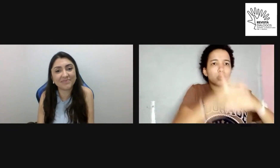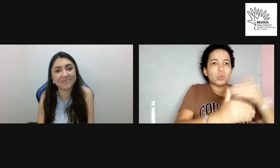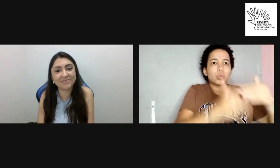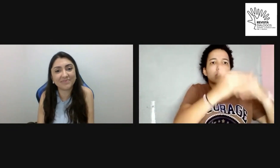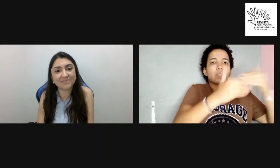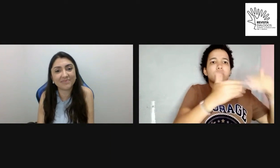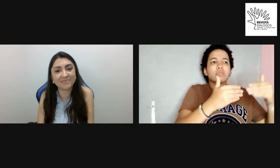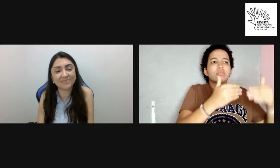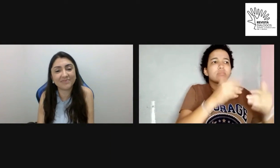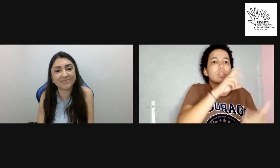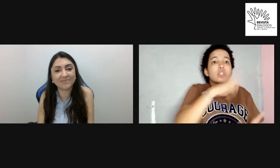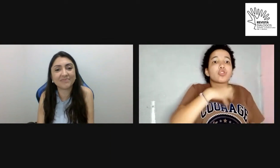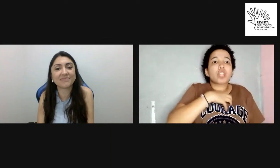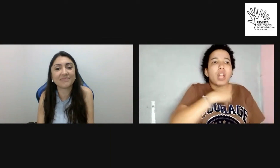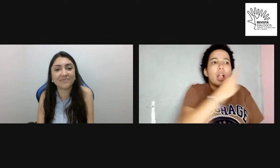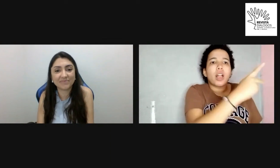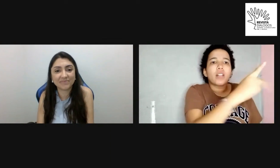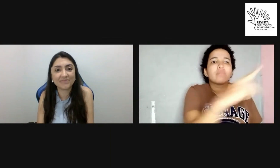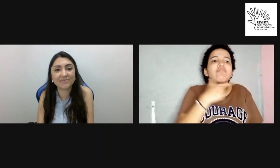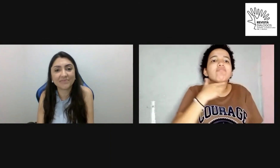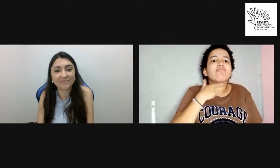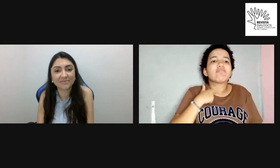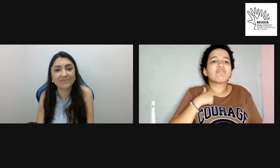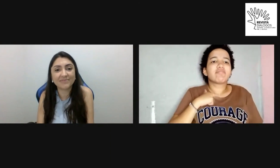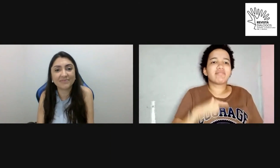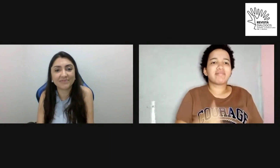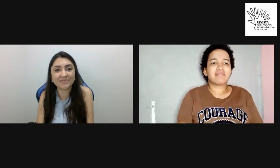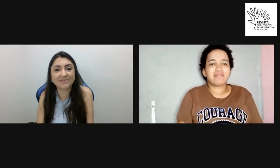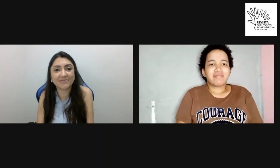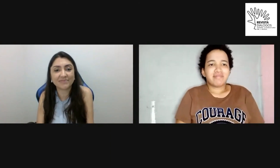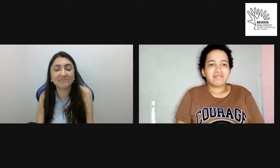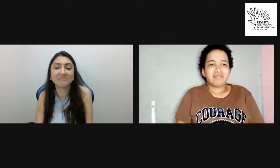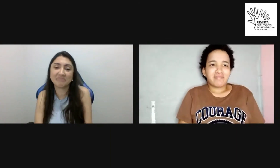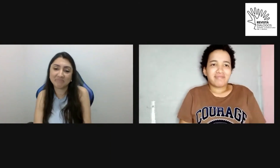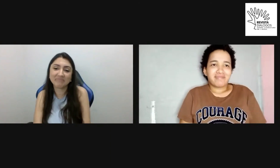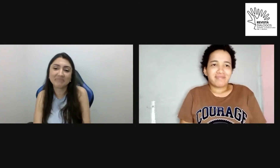a progredirem, a trabalhar do jeito deles.